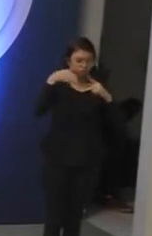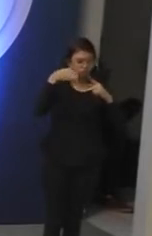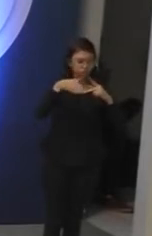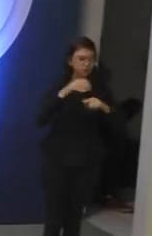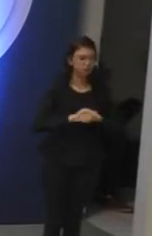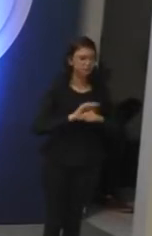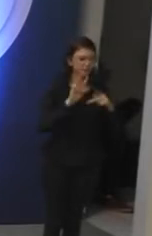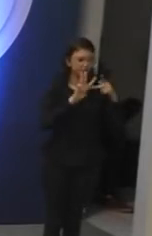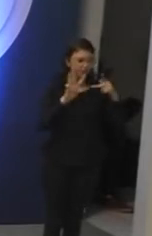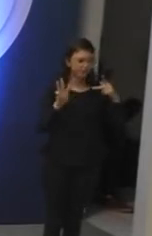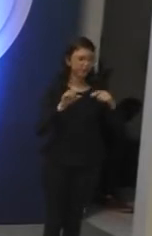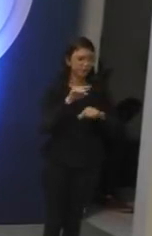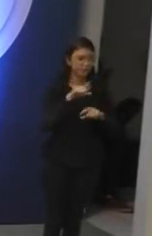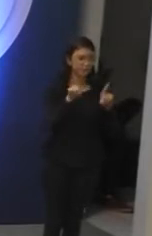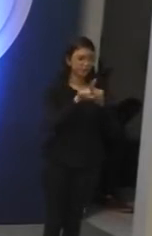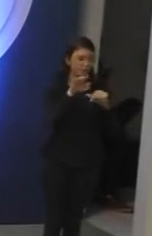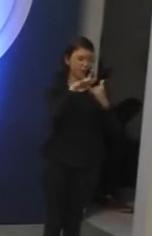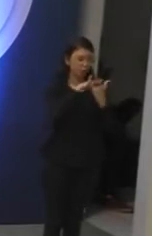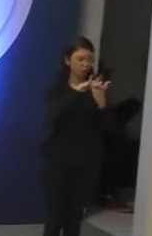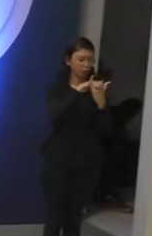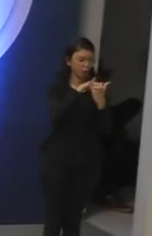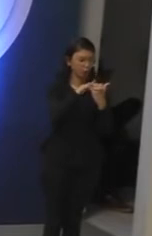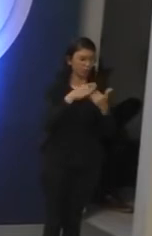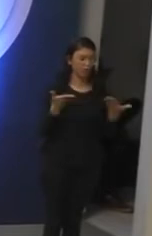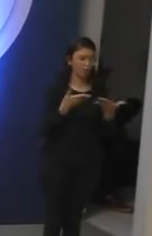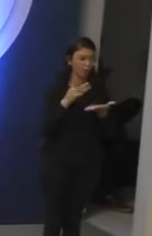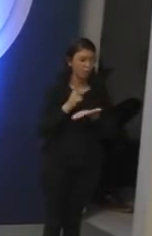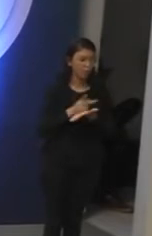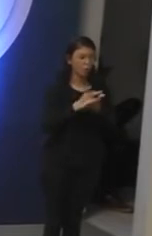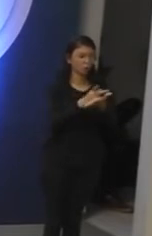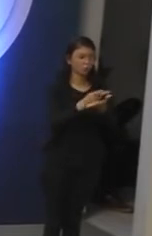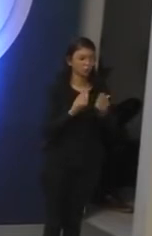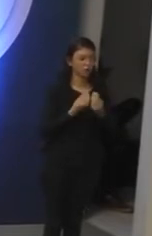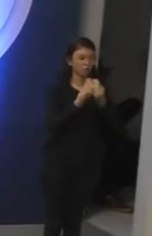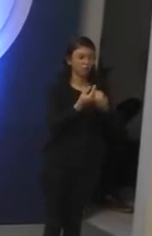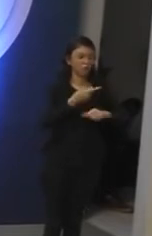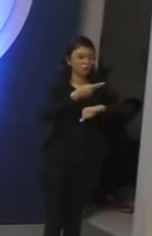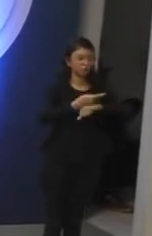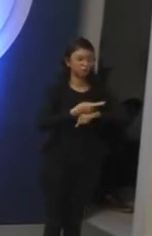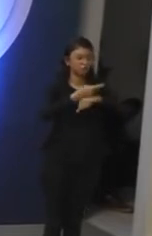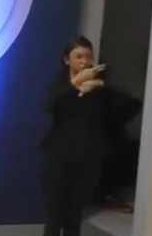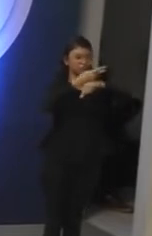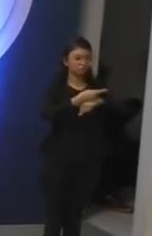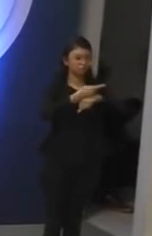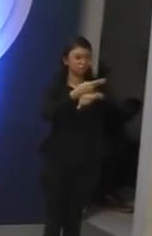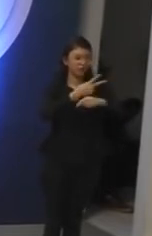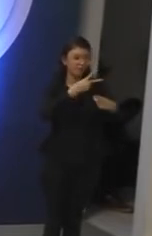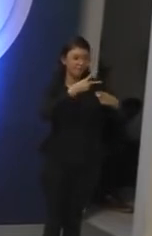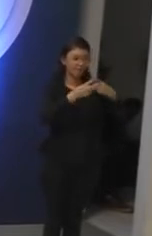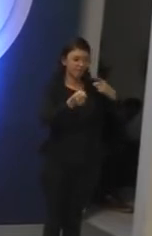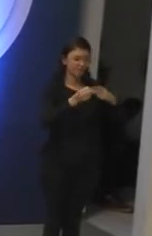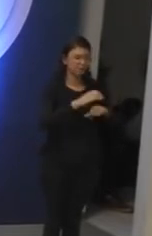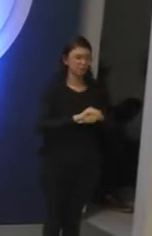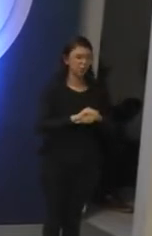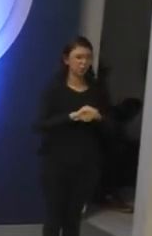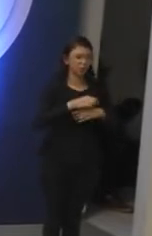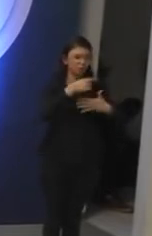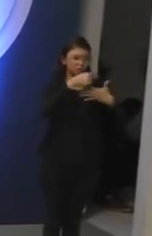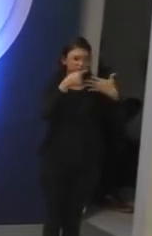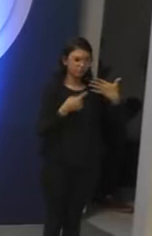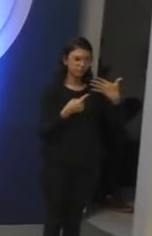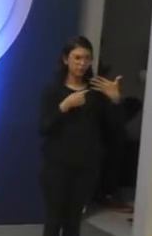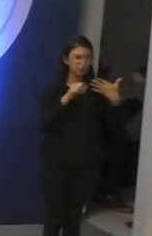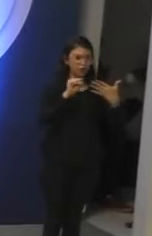também que estão conosco aí no YouTube. Daremos continuidade agora com a entrega do prêmio para a vencedora da categoria Região